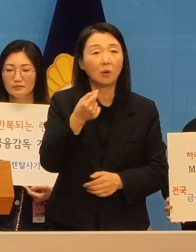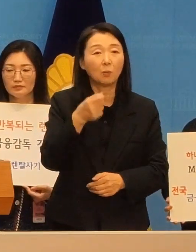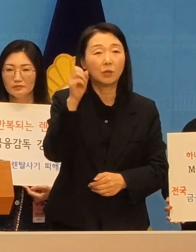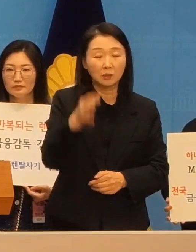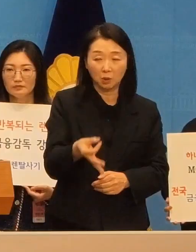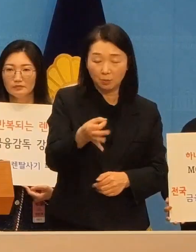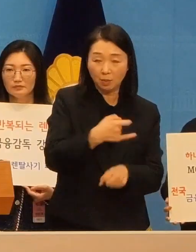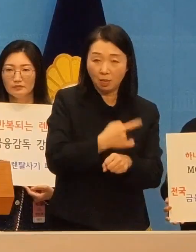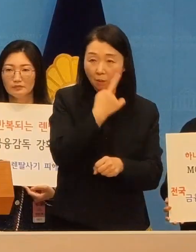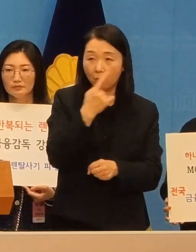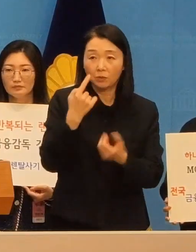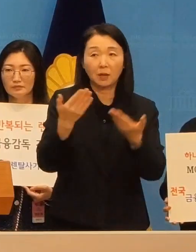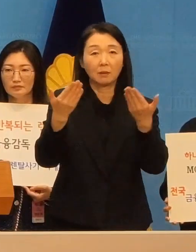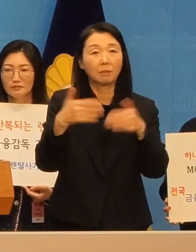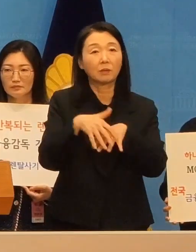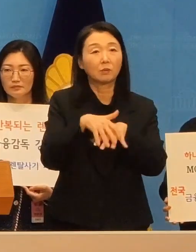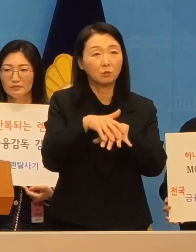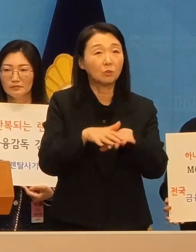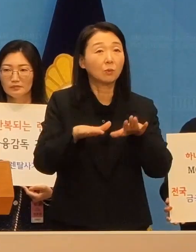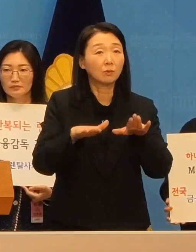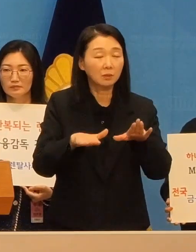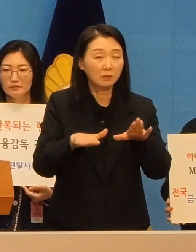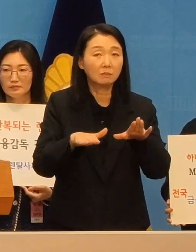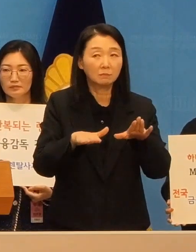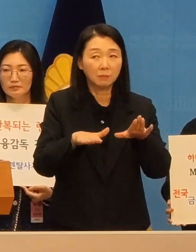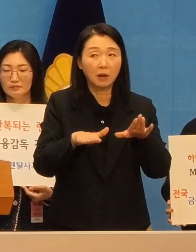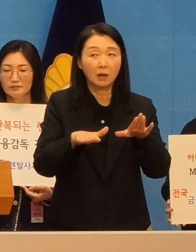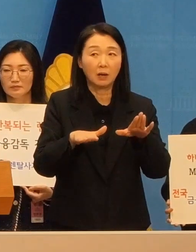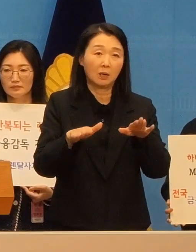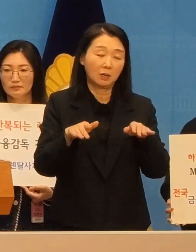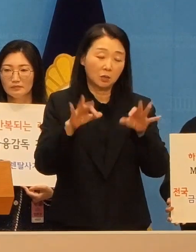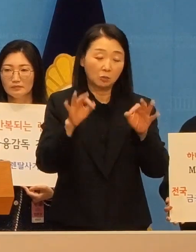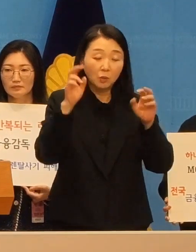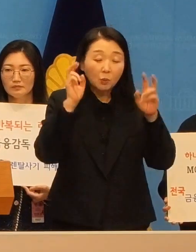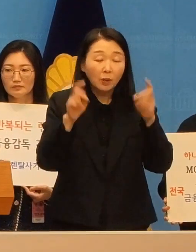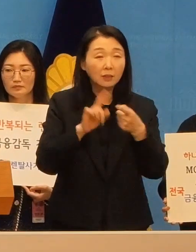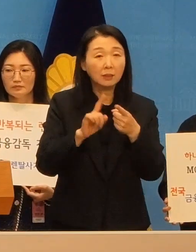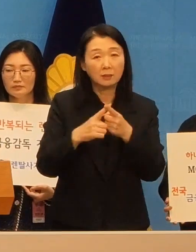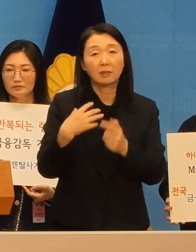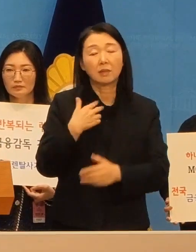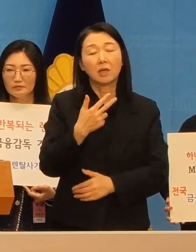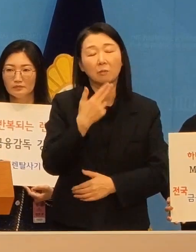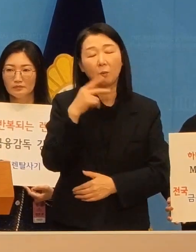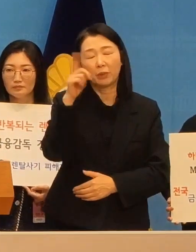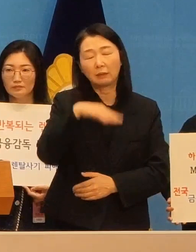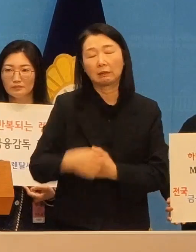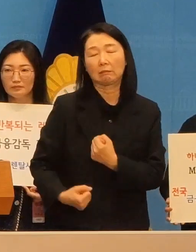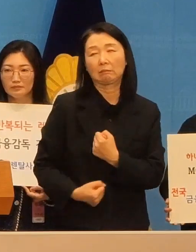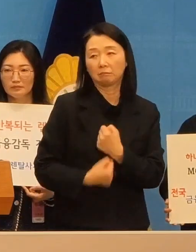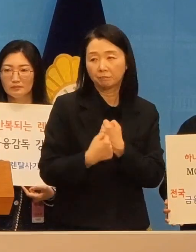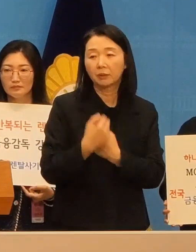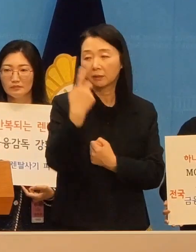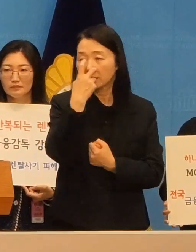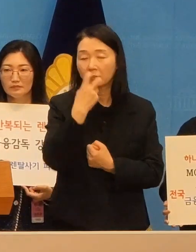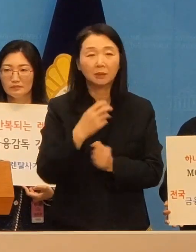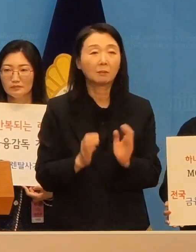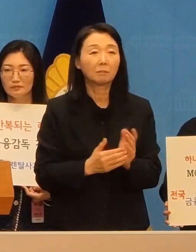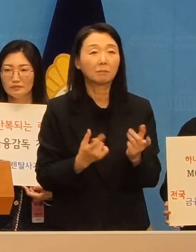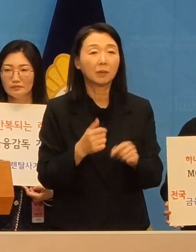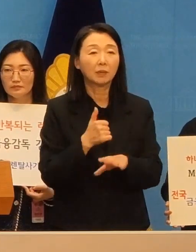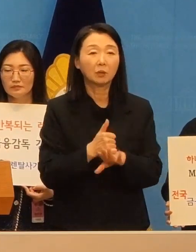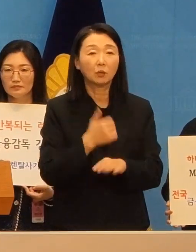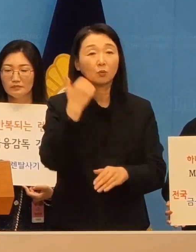지급을 보장받는 구조는 캐피탈사의 무책임하고 안일한 심사로 이어짐으로써